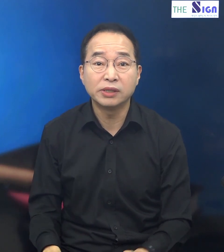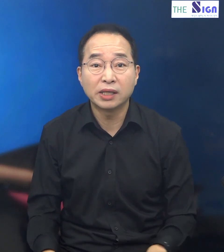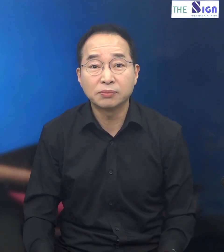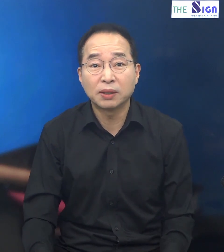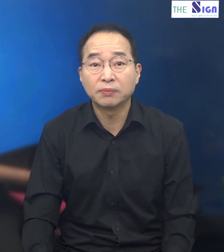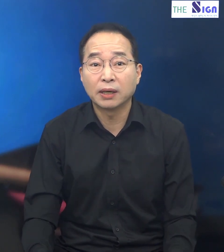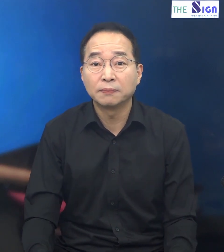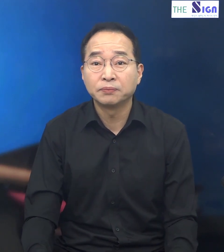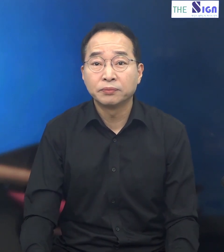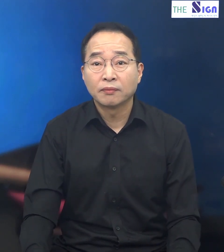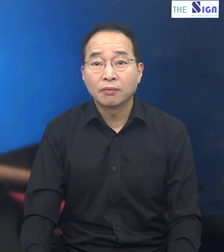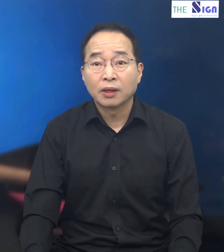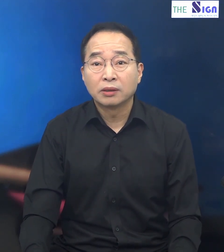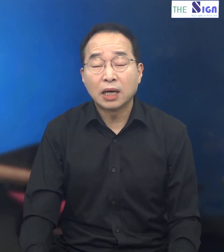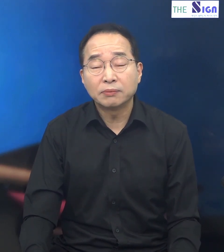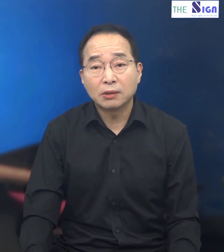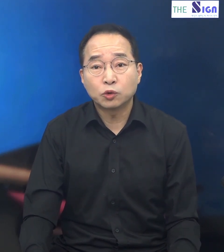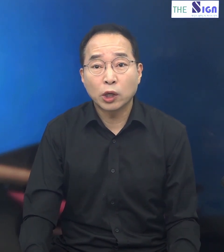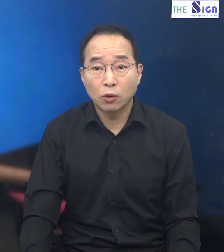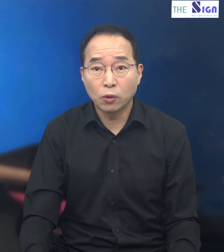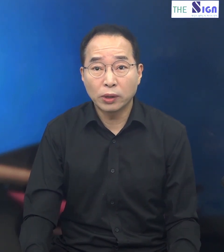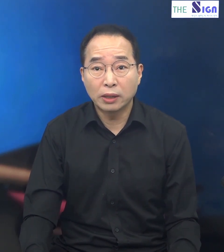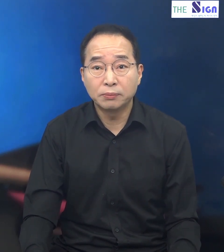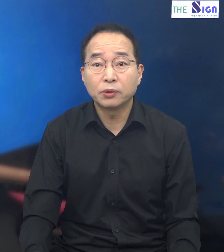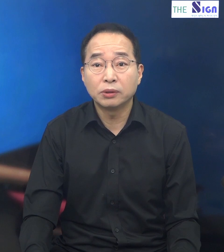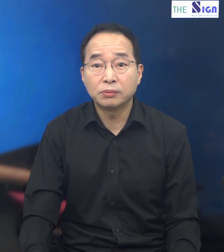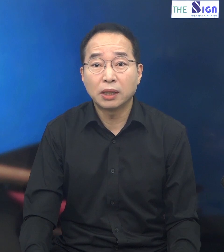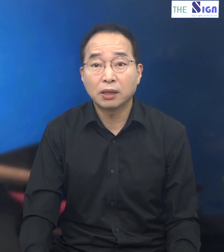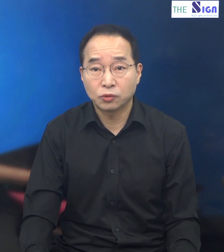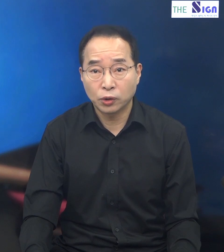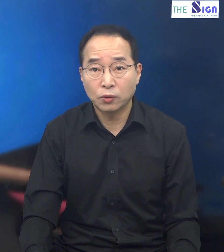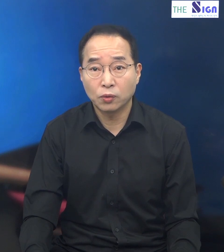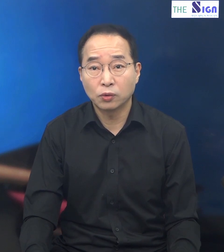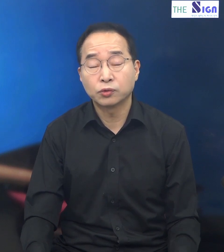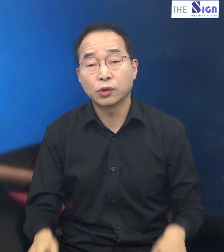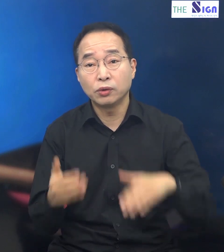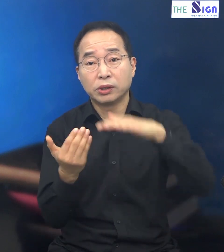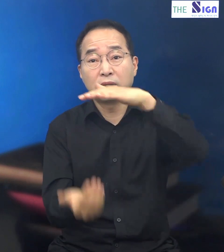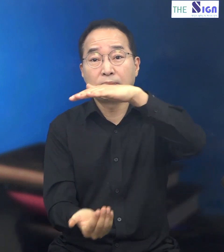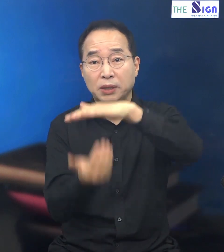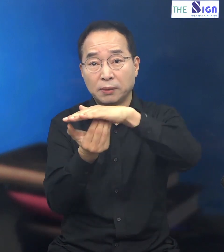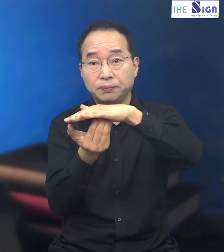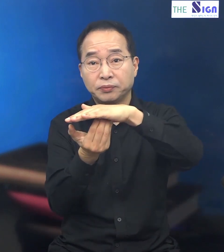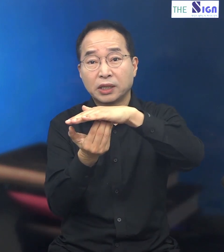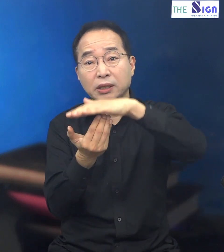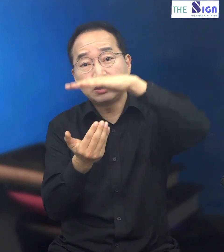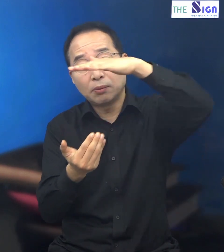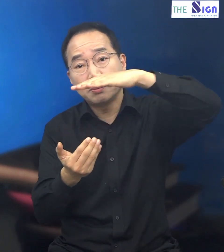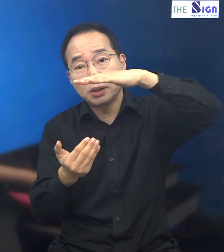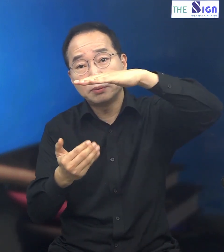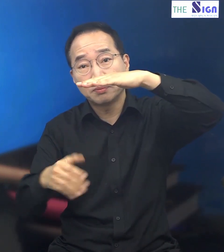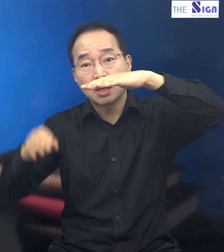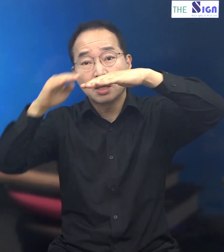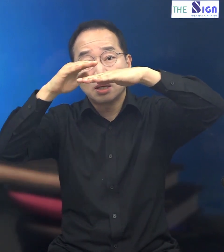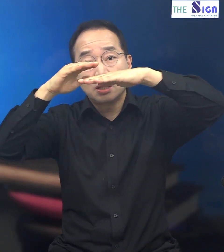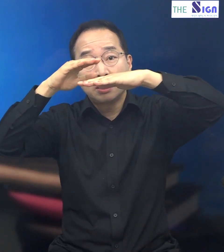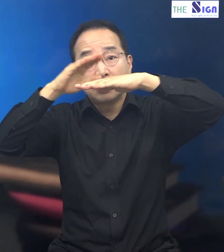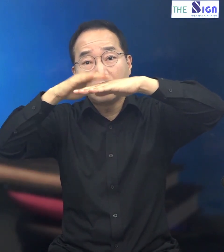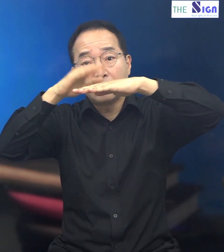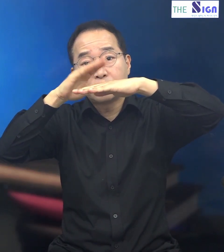이해하시면 됩니다. 그 다음 단어는 최고라는 표현입니다. 최고는 이렇게 됩니다. 자, 이때 보면은 이 손이